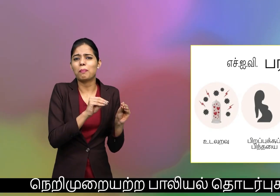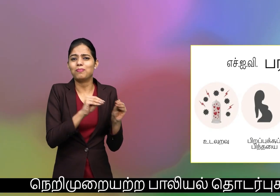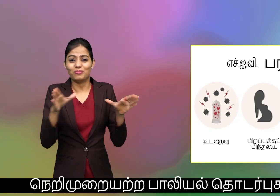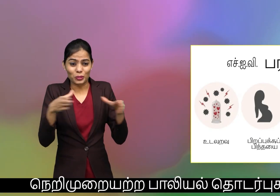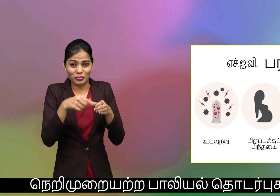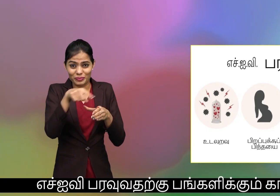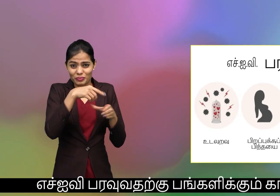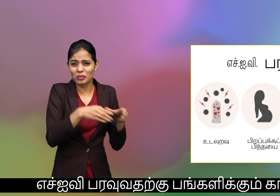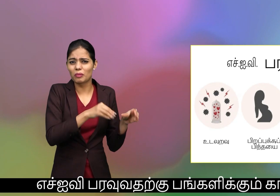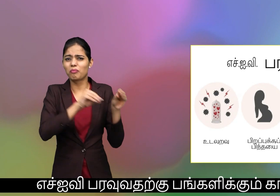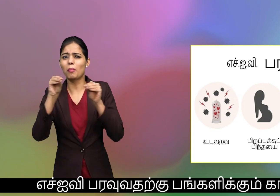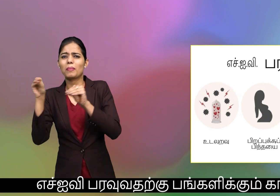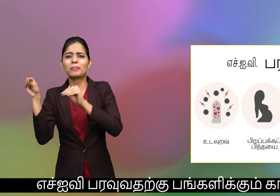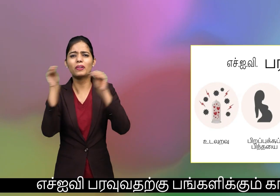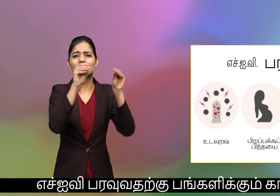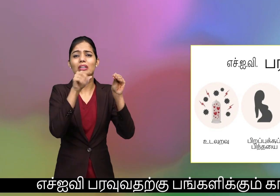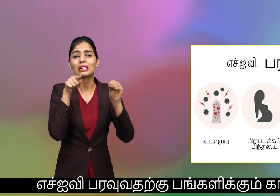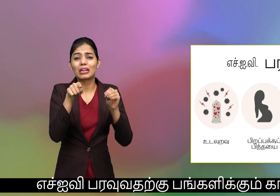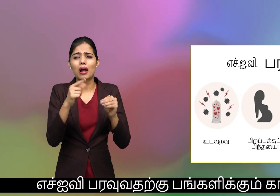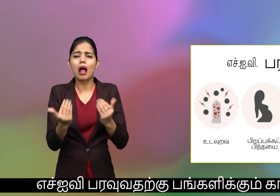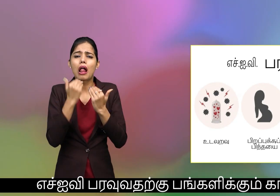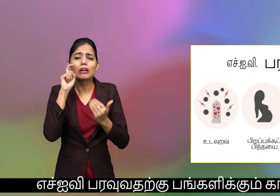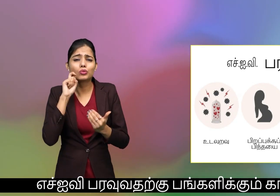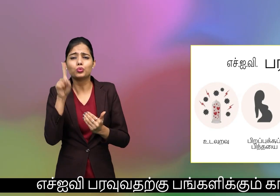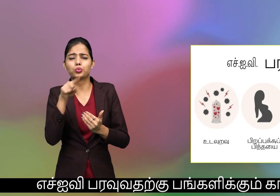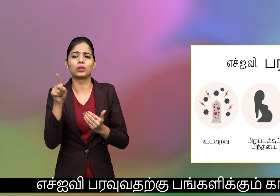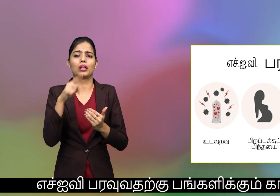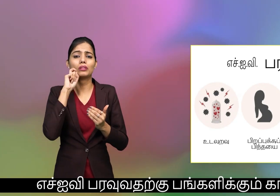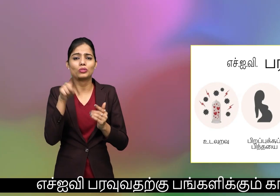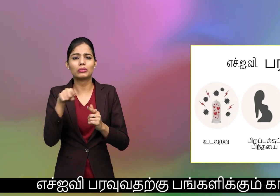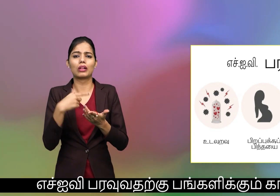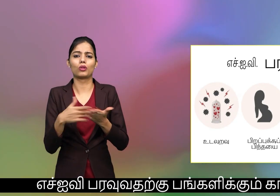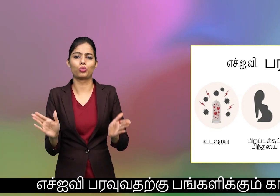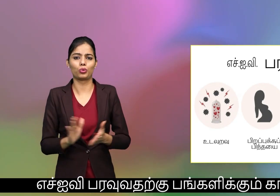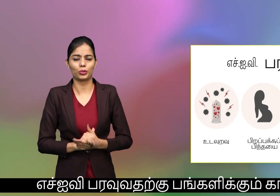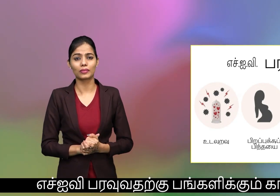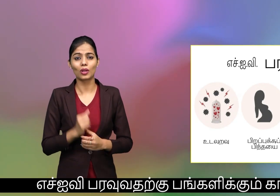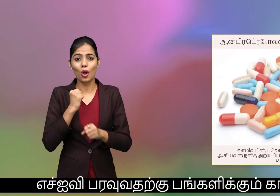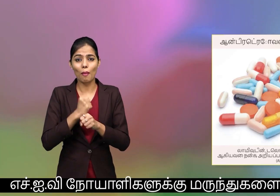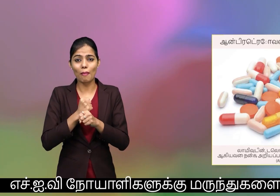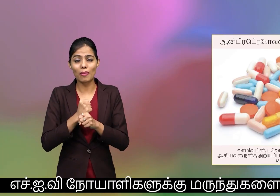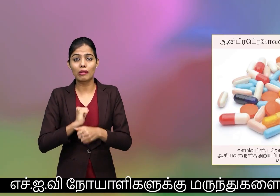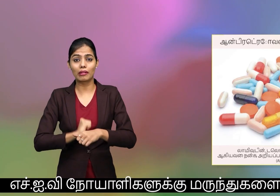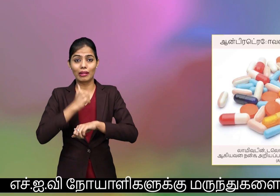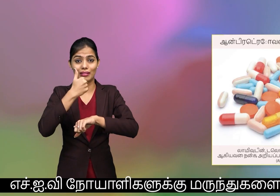போன்றவை HIV பரவுவதற்கு பங்களிக்கும் காரணிகள் ஆகும். HIV